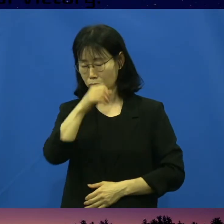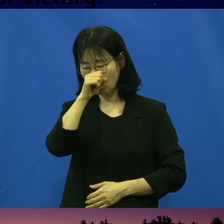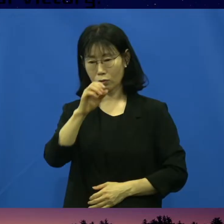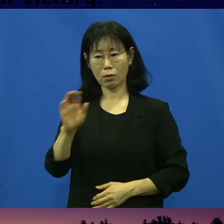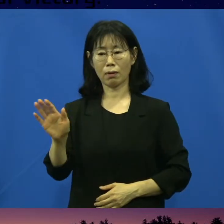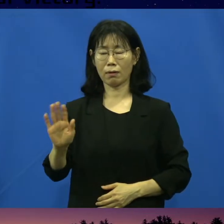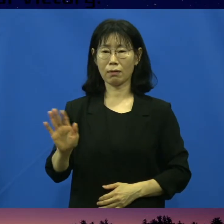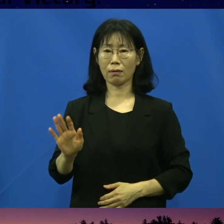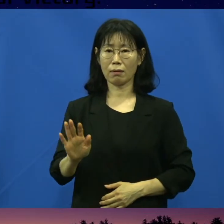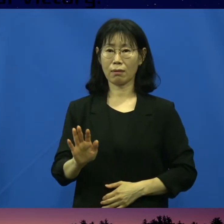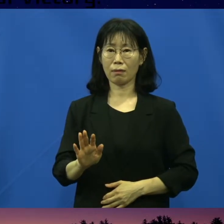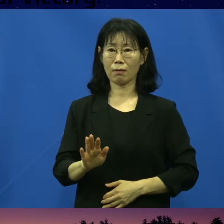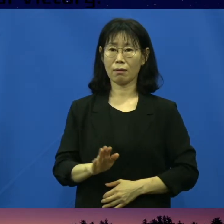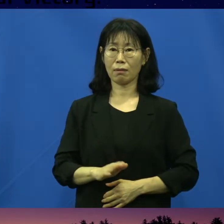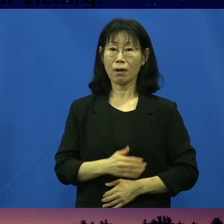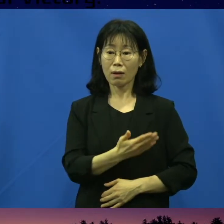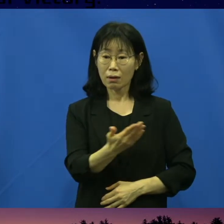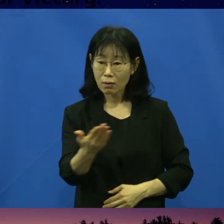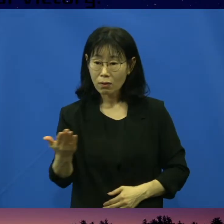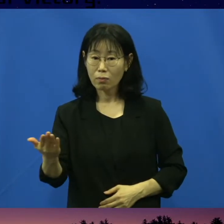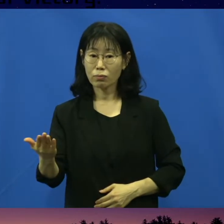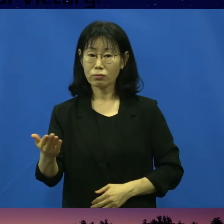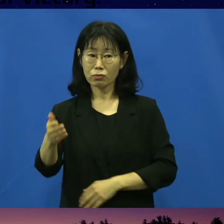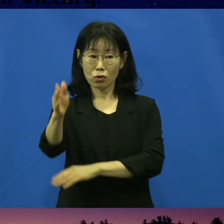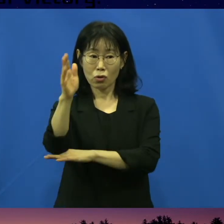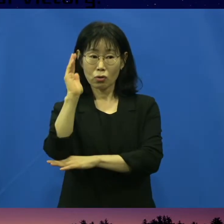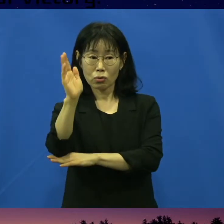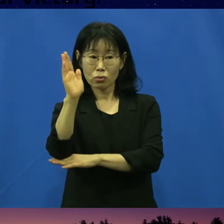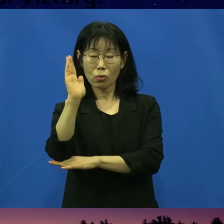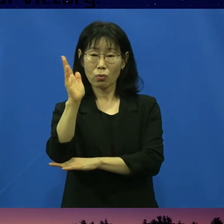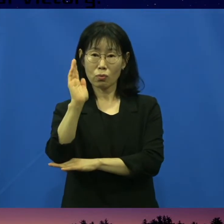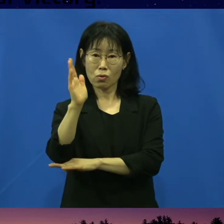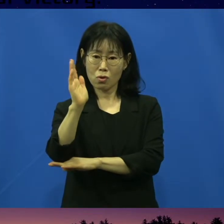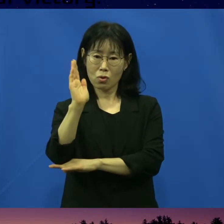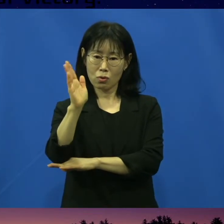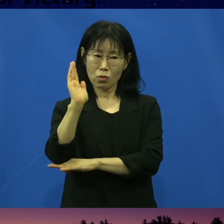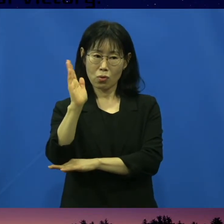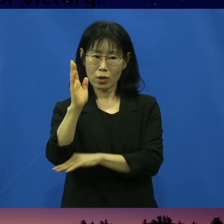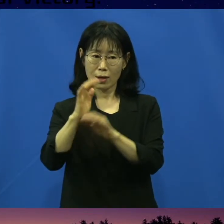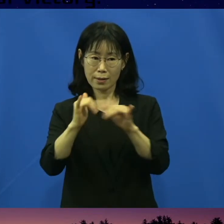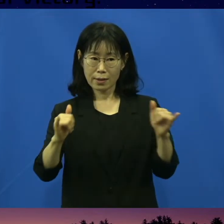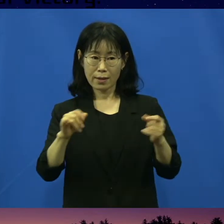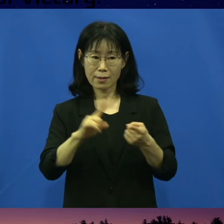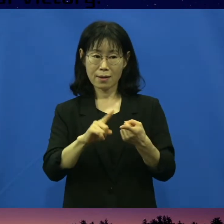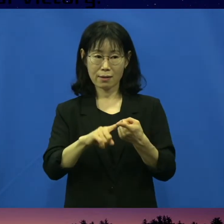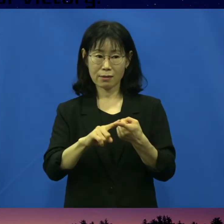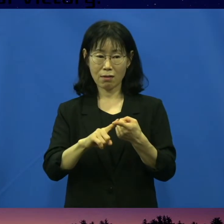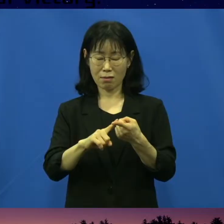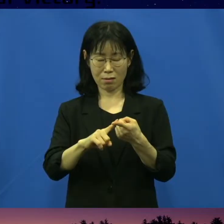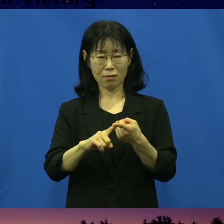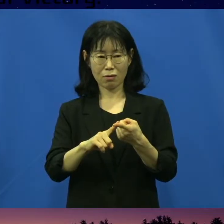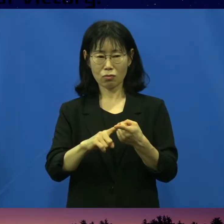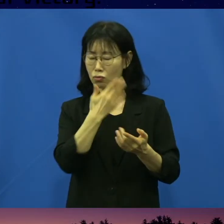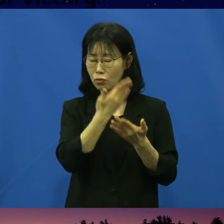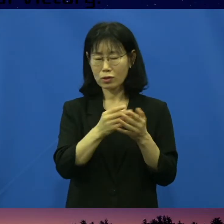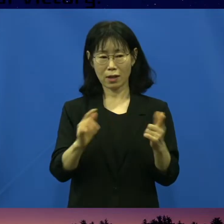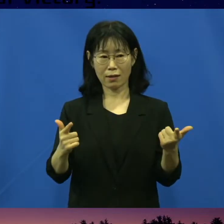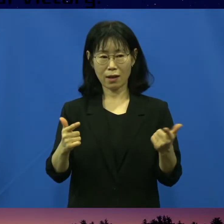메시지예요. 여러분 설교자가 누군가에 너무 관심 가지 마세요. 메시지에 관심을